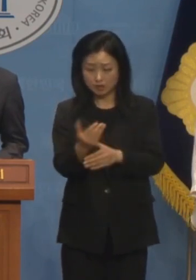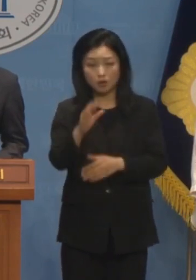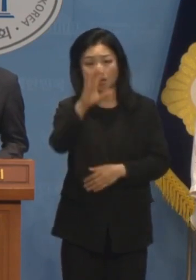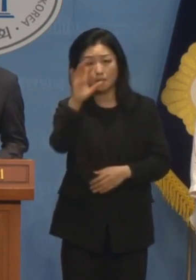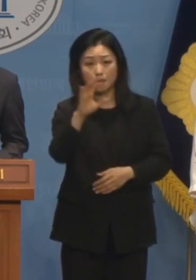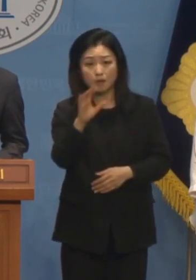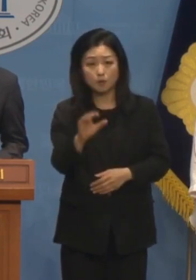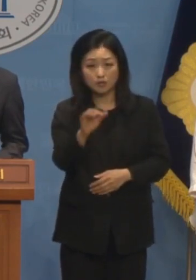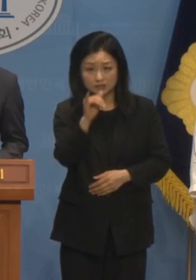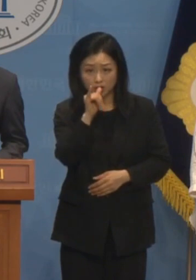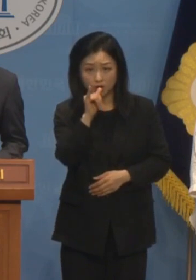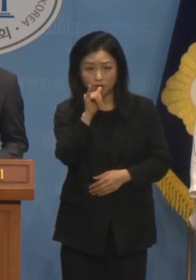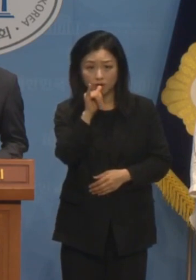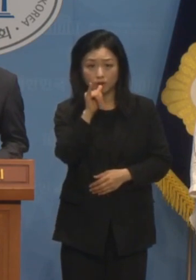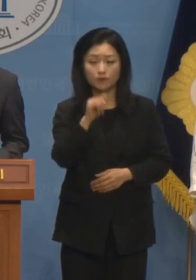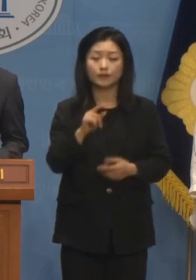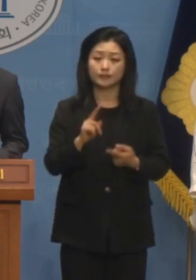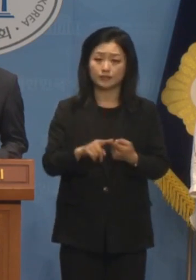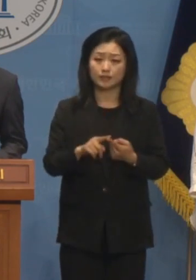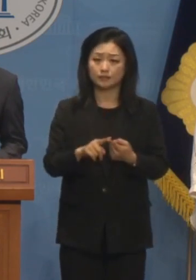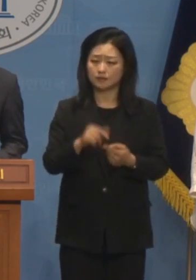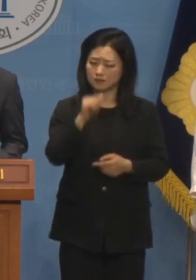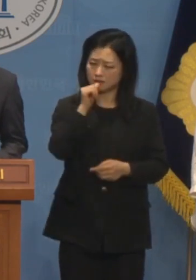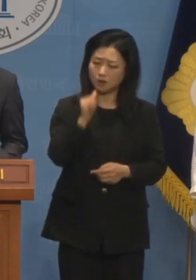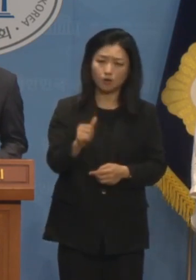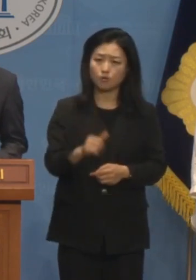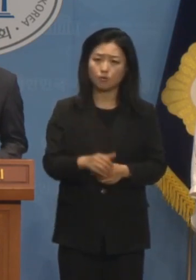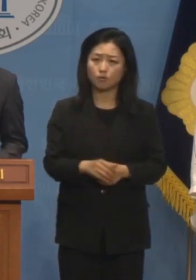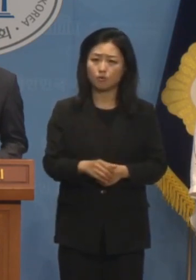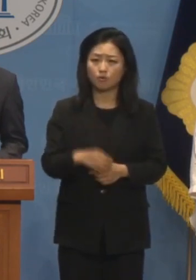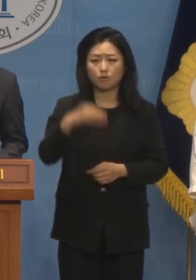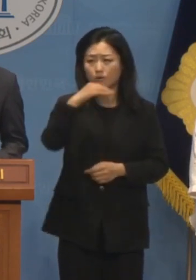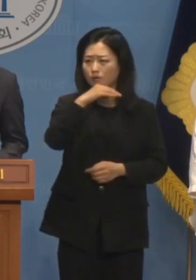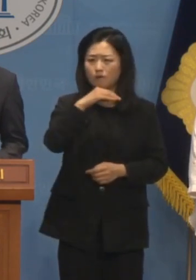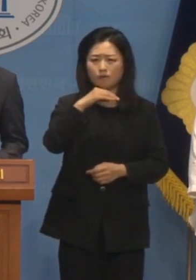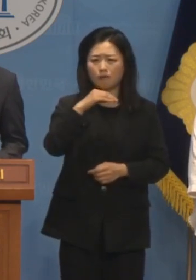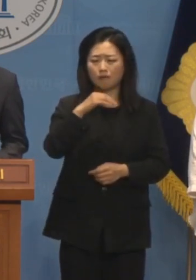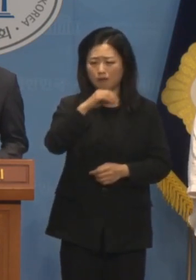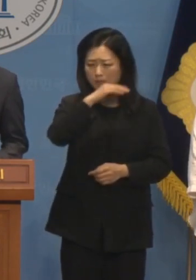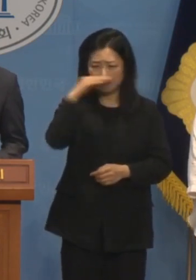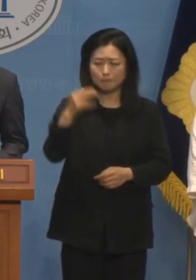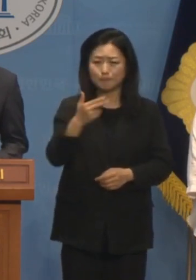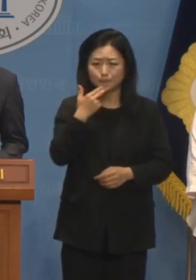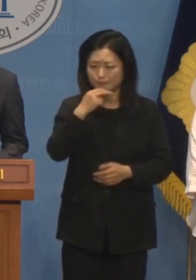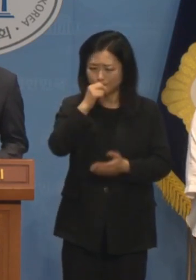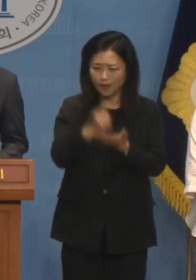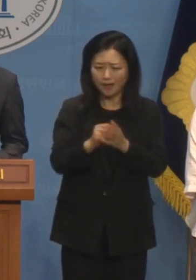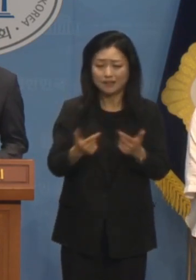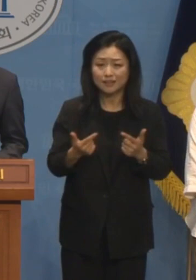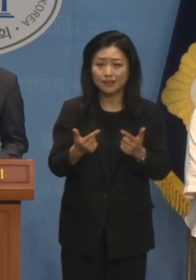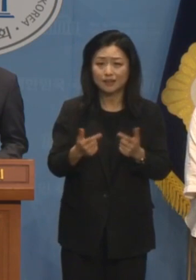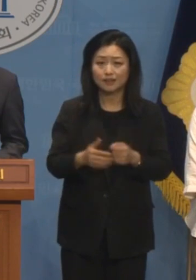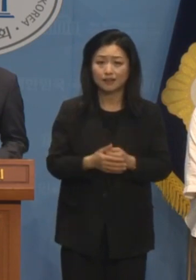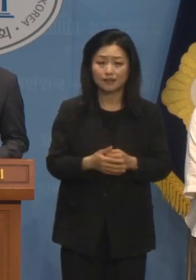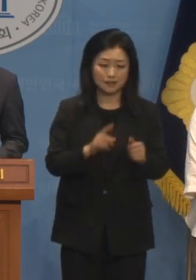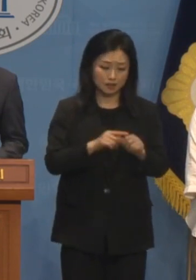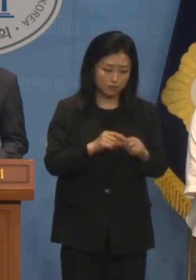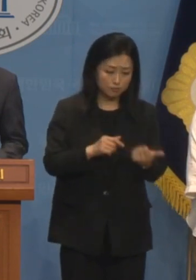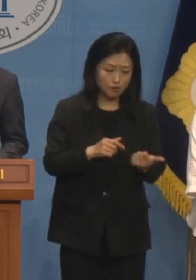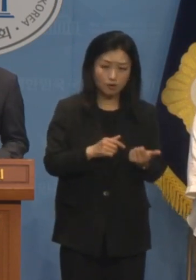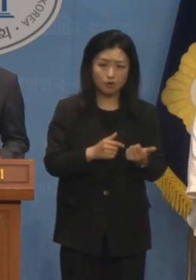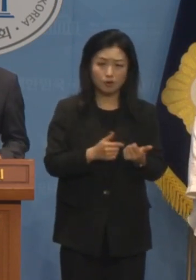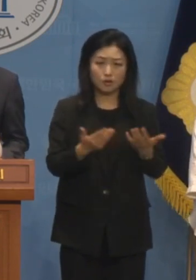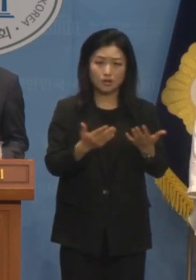않고 계속 발생하는 것은 결코 정상이 아닙니다. 고 장덕준 씨가 물류센터에서 과로사로 목숨을 잃은